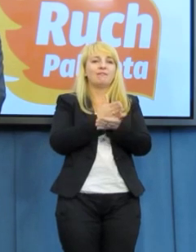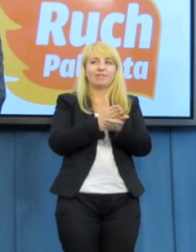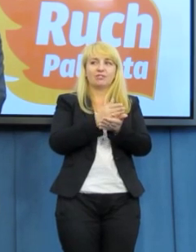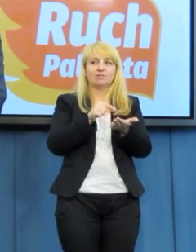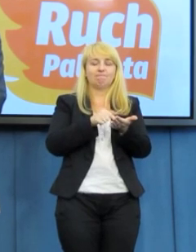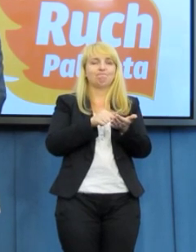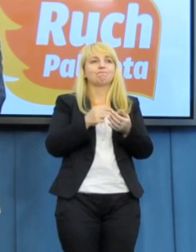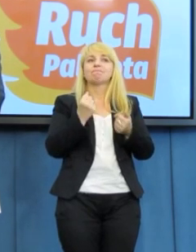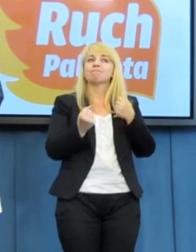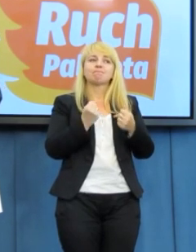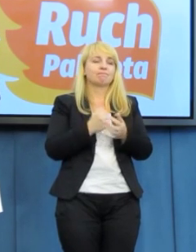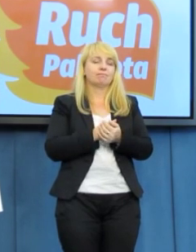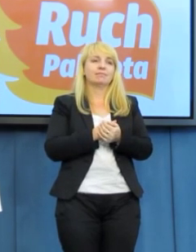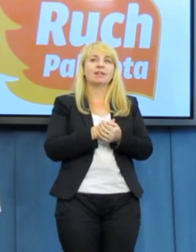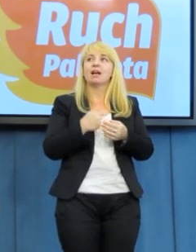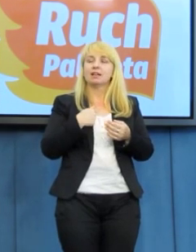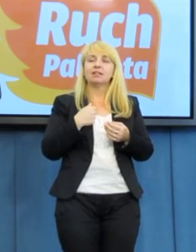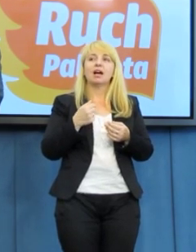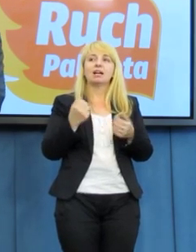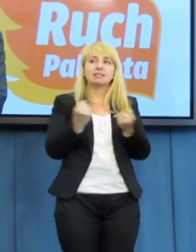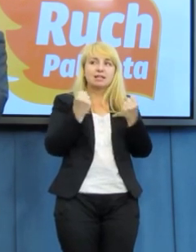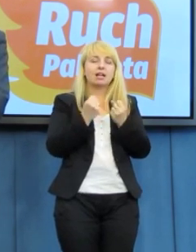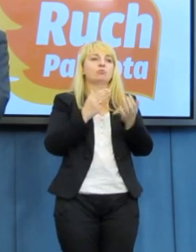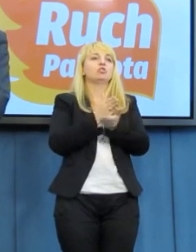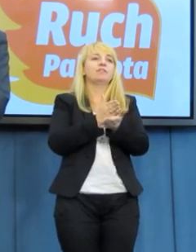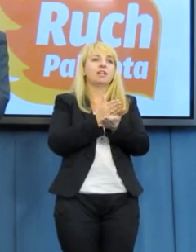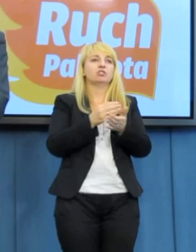Ale ja będę niestrudzony i będę się starał